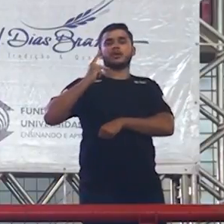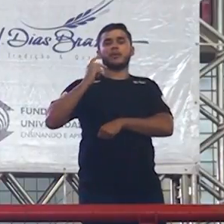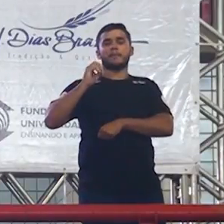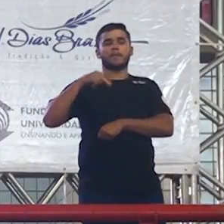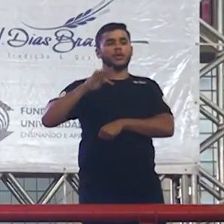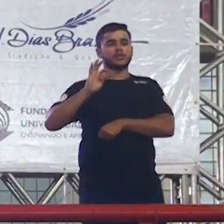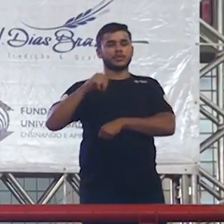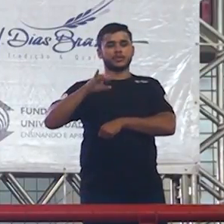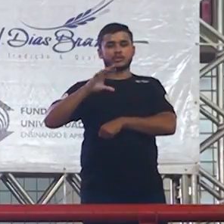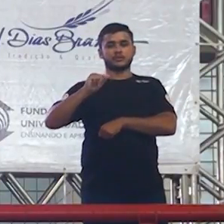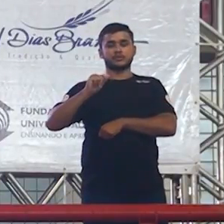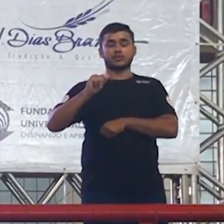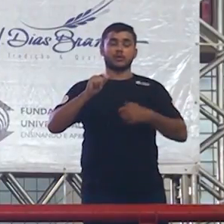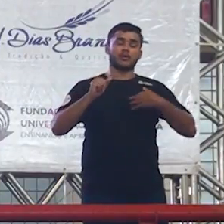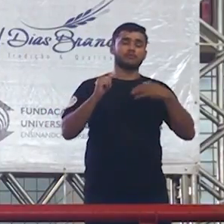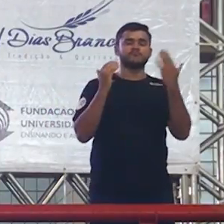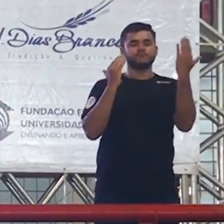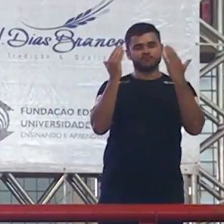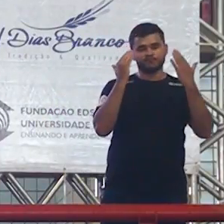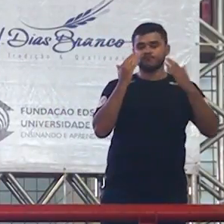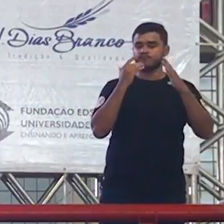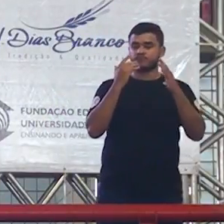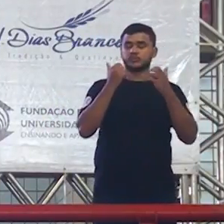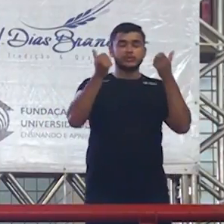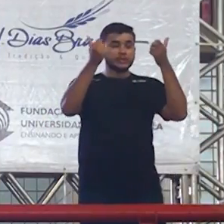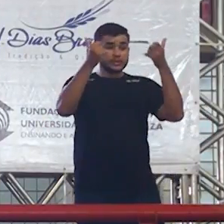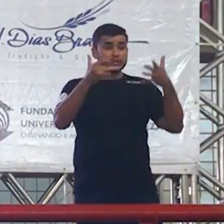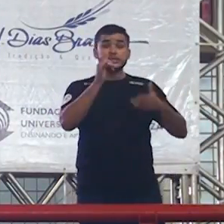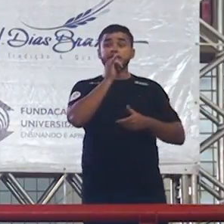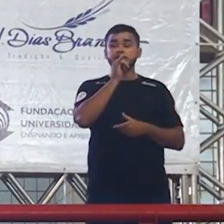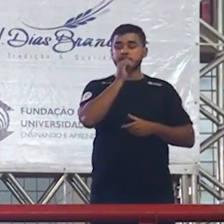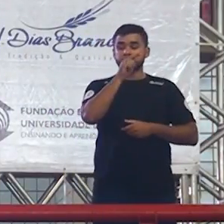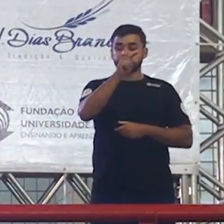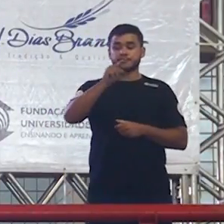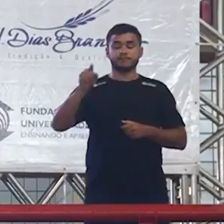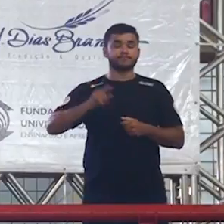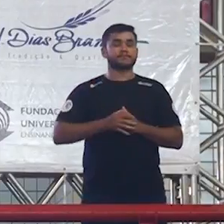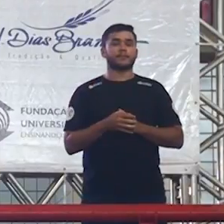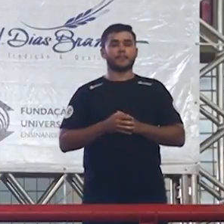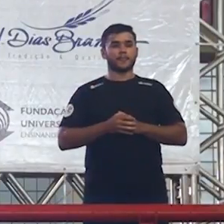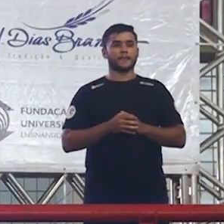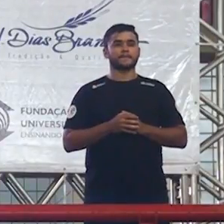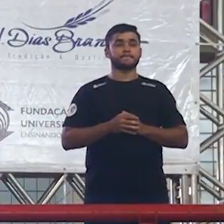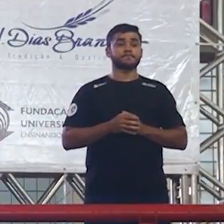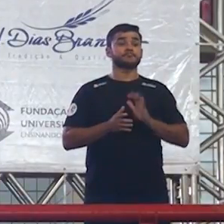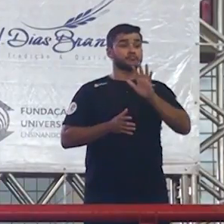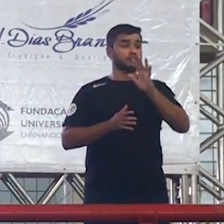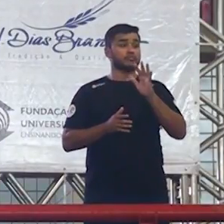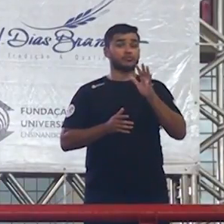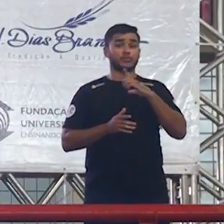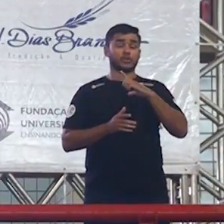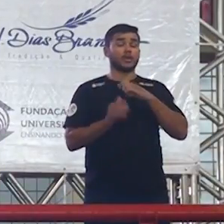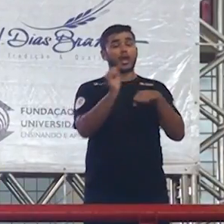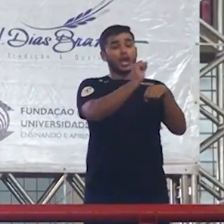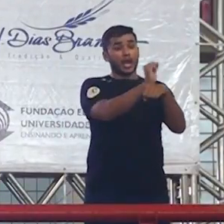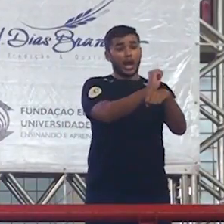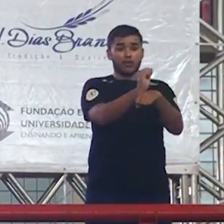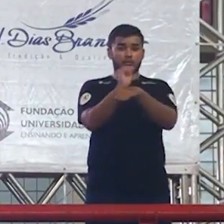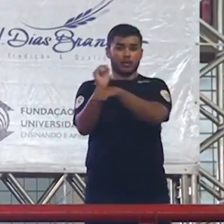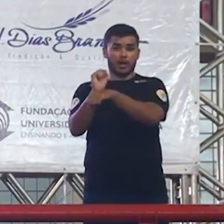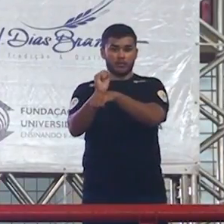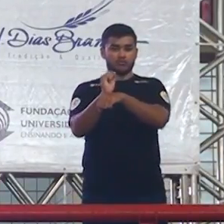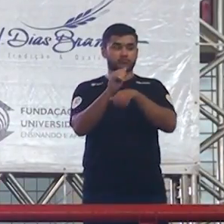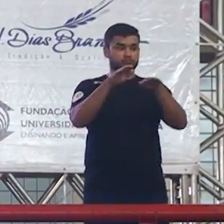fazer uma analogia, adoro trabalhar com comparação. Exemplo é tudo. Olha para cá. Você tem 2 carros,